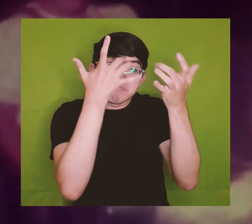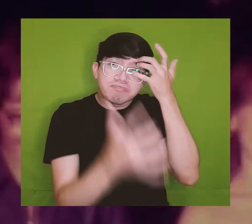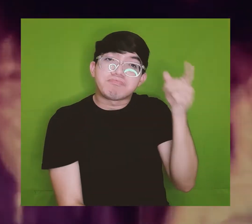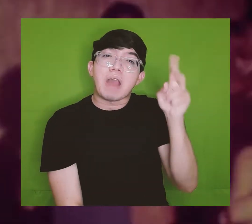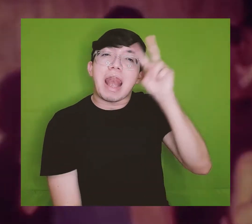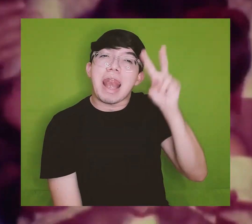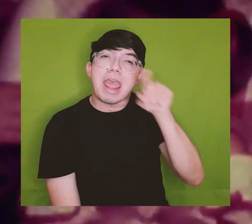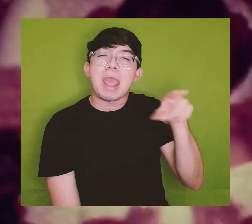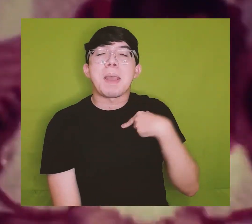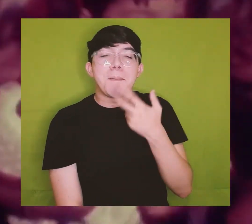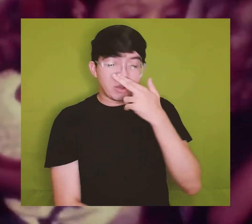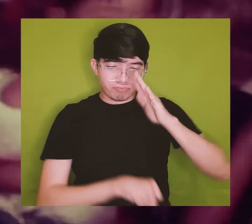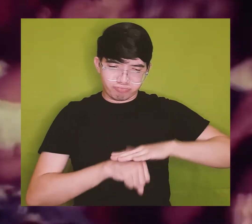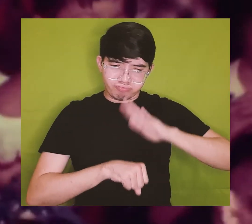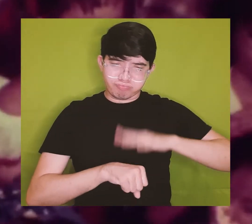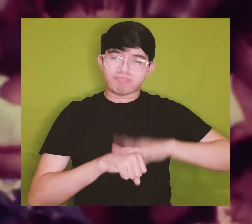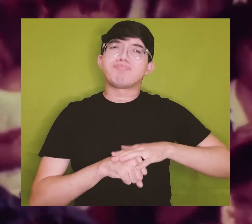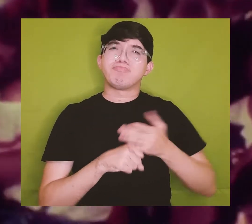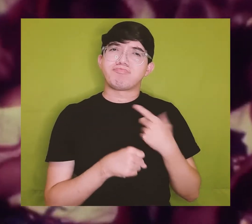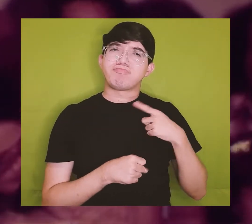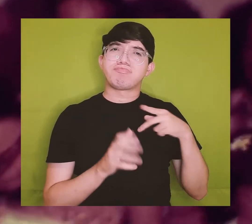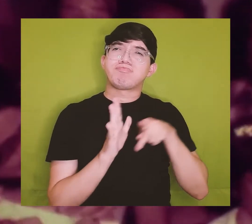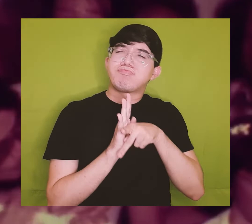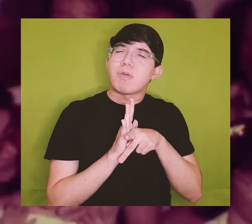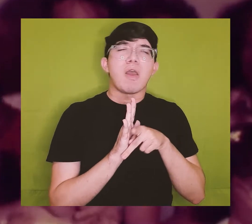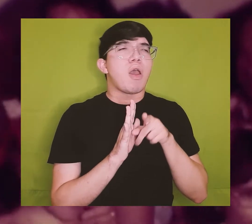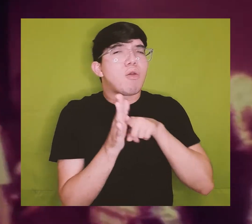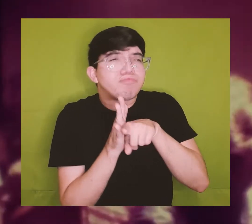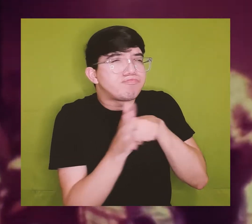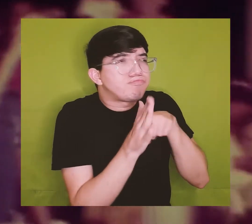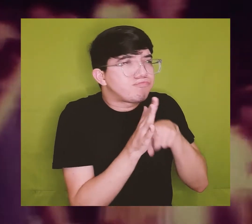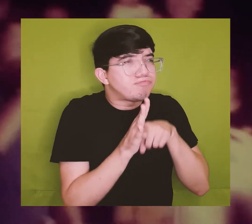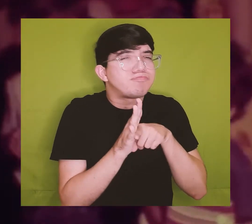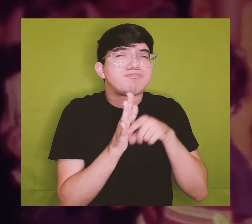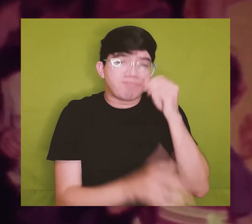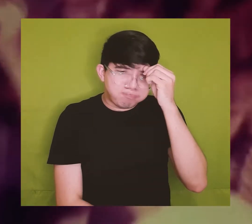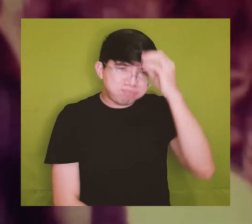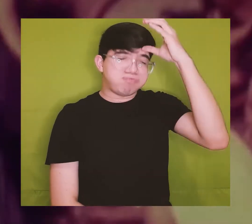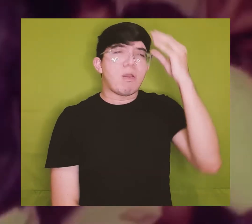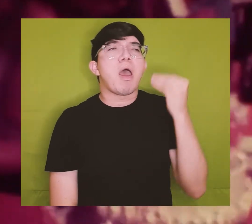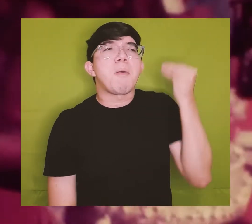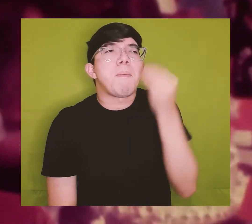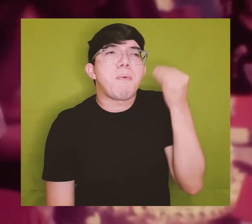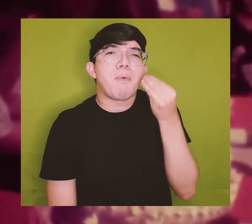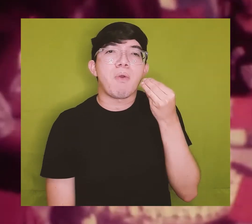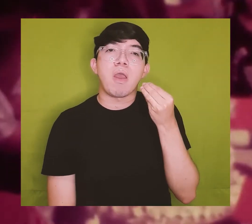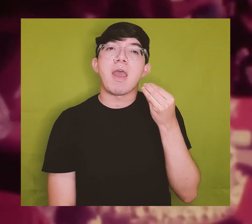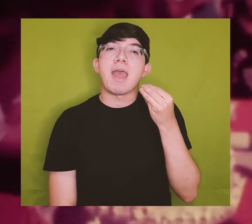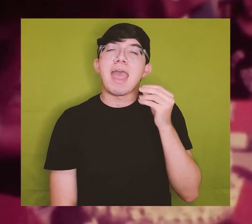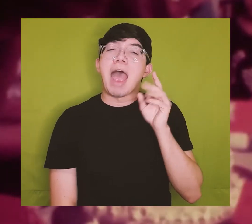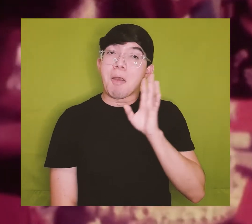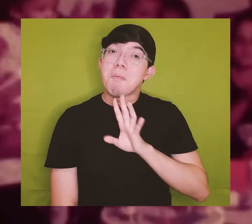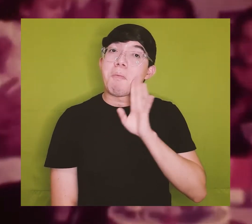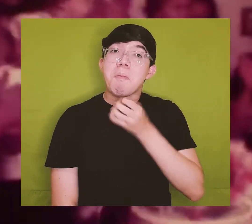você constrói a memória. Você é o pesquisador do seu lugar, sabe? Você é o livro vivo do seu lugar. Que é outro termo que eu adoro também, que são as pessoas memórias, sabe? Pessoas